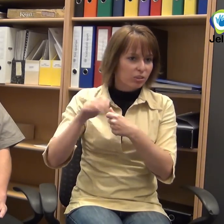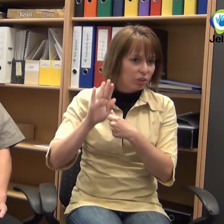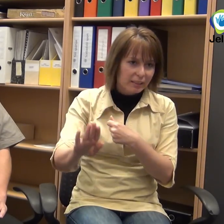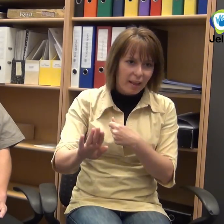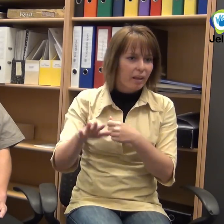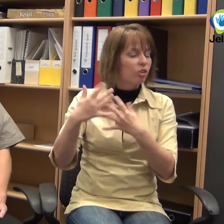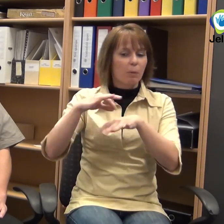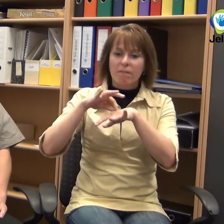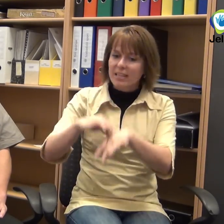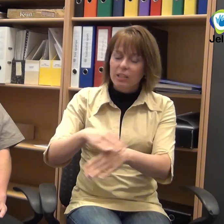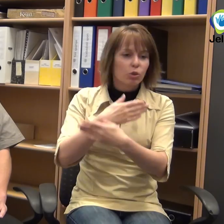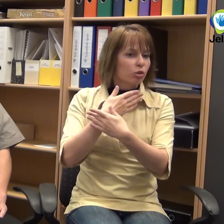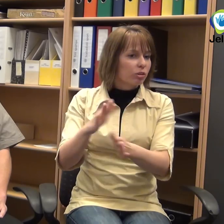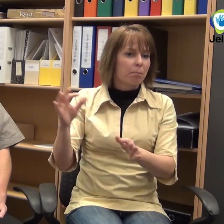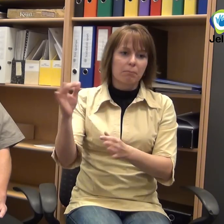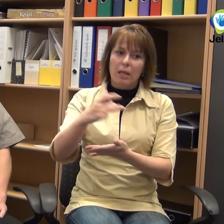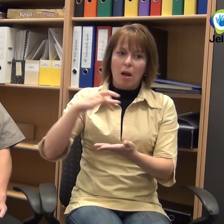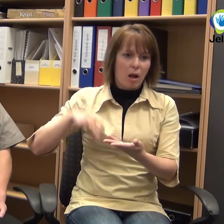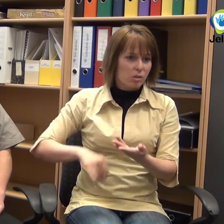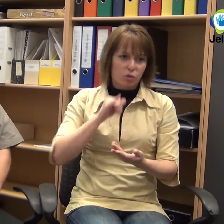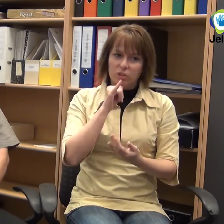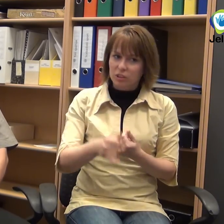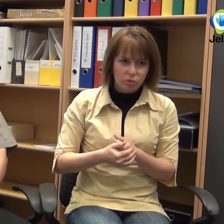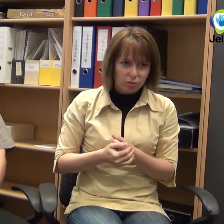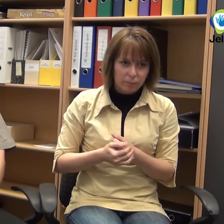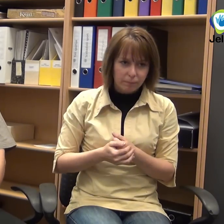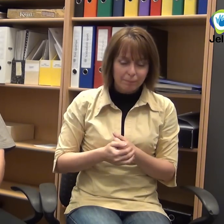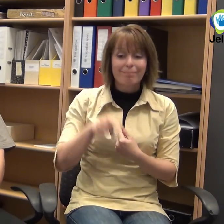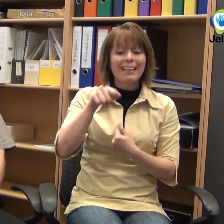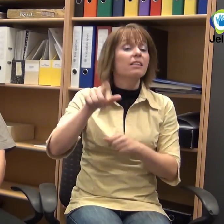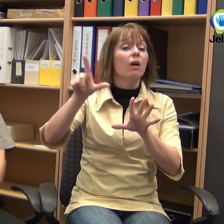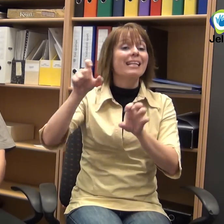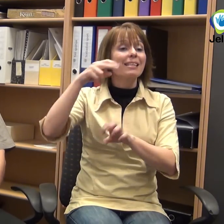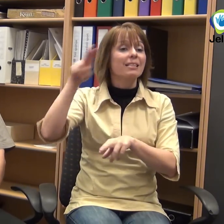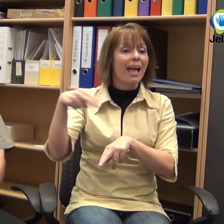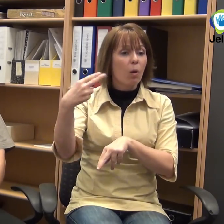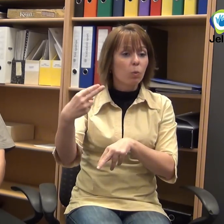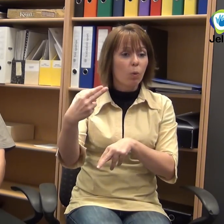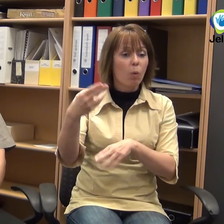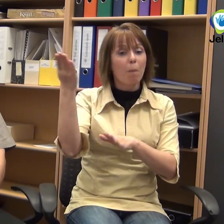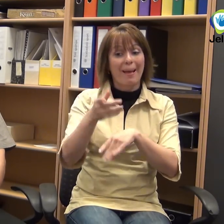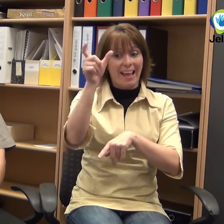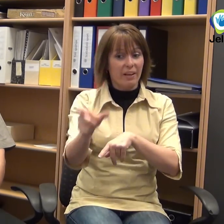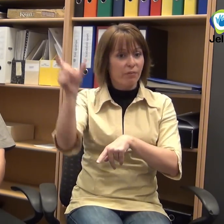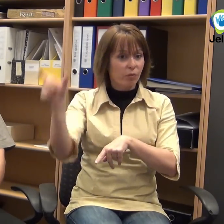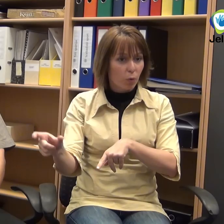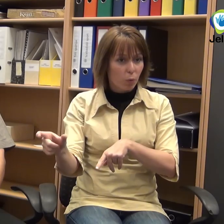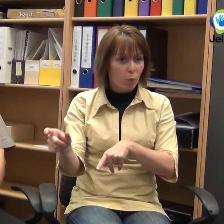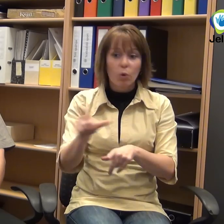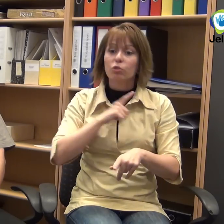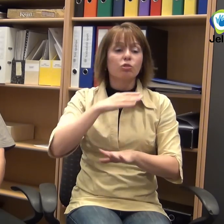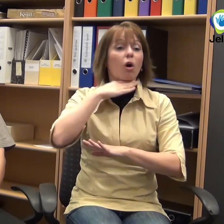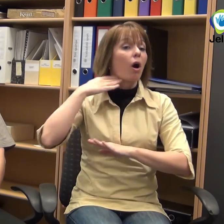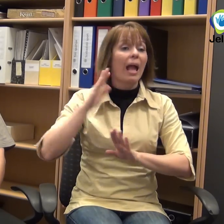sem a vezetőknek és senki másnak. Ez a 700 euró per fő, ez arra